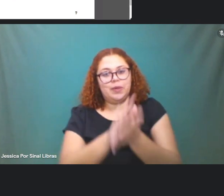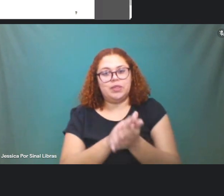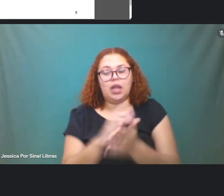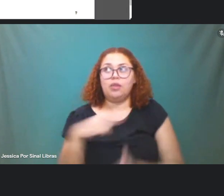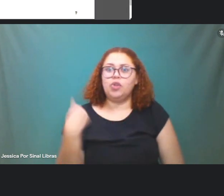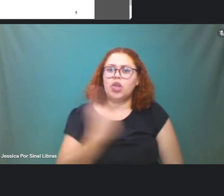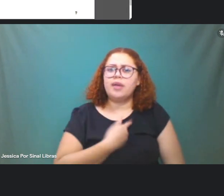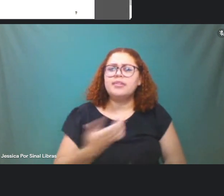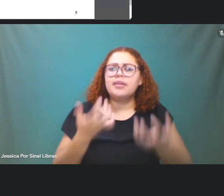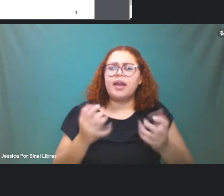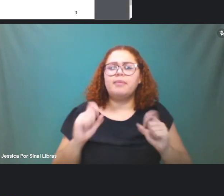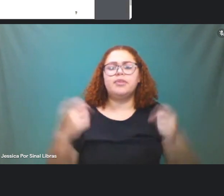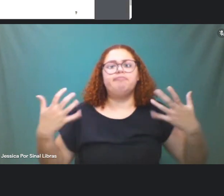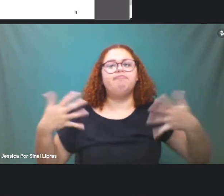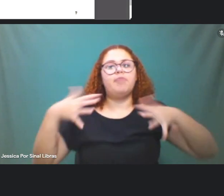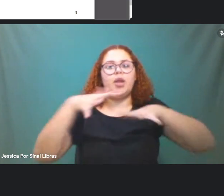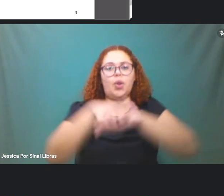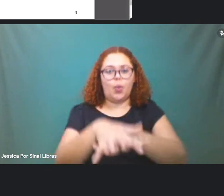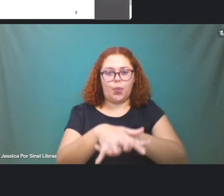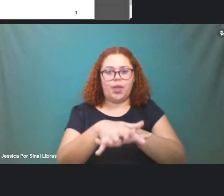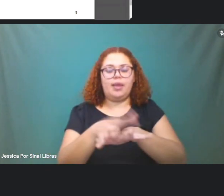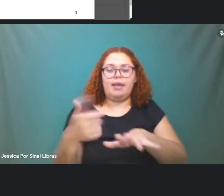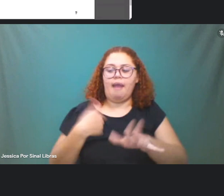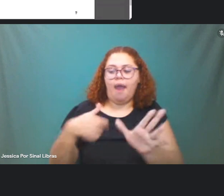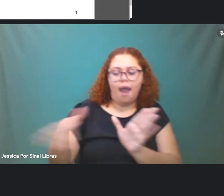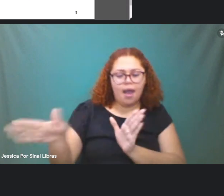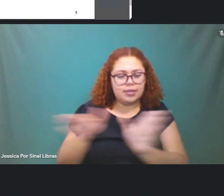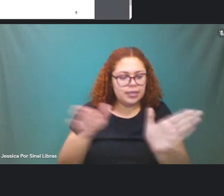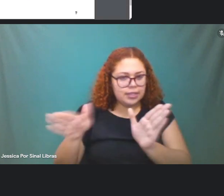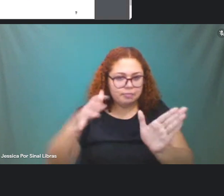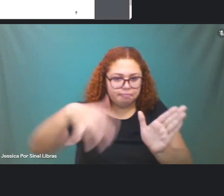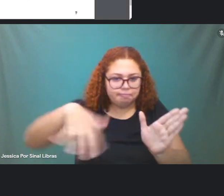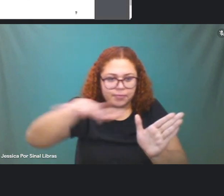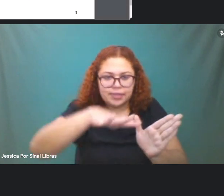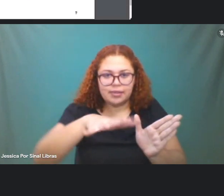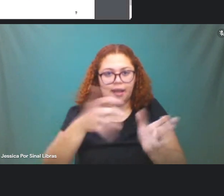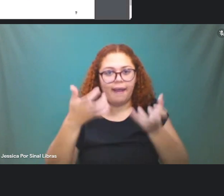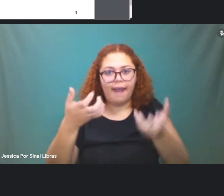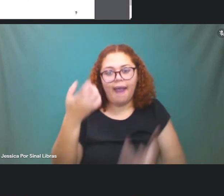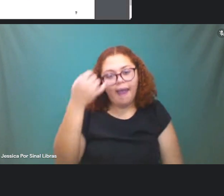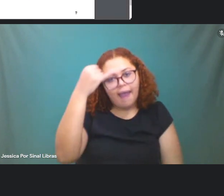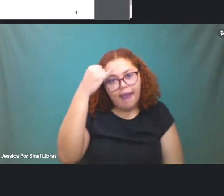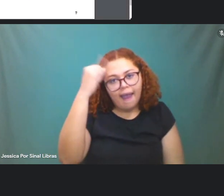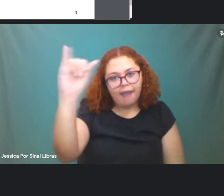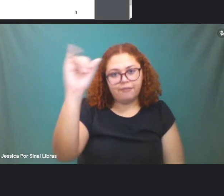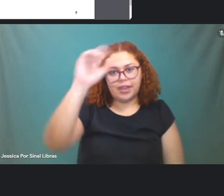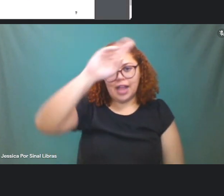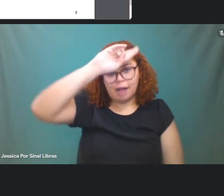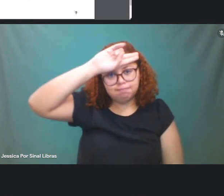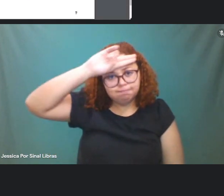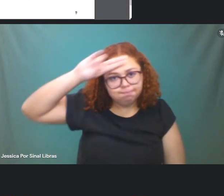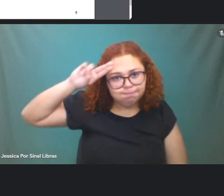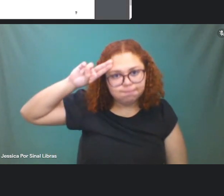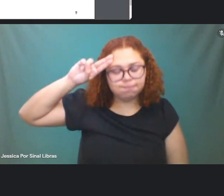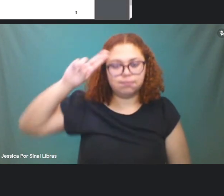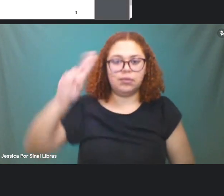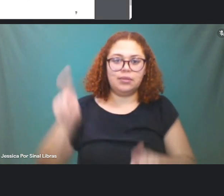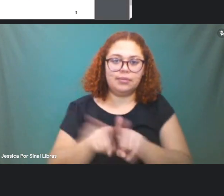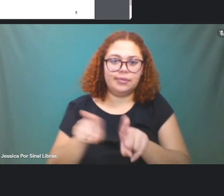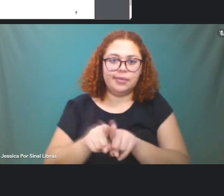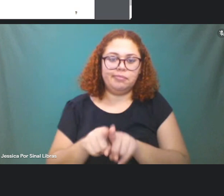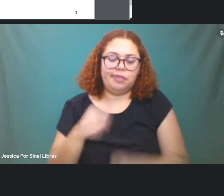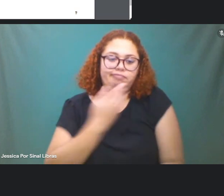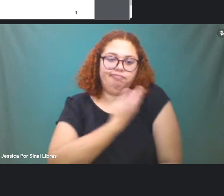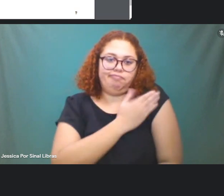quer acessibilizar. A gente quer que qualquer estigma fique longe de nós, para que não haja discriminação. E as pessoas